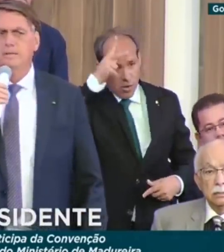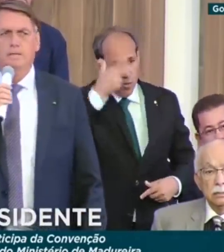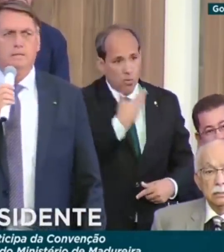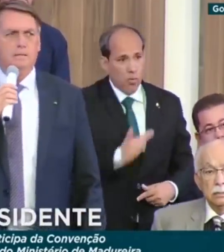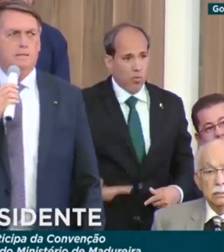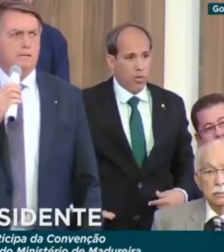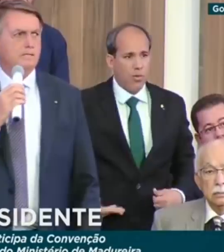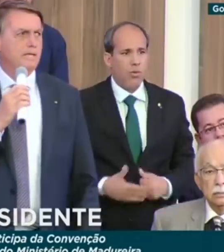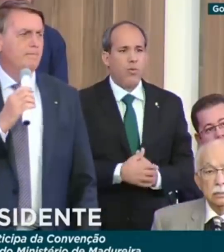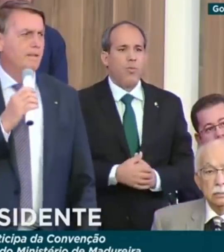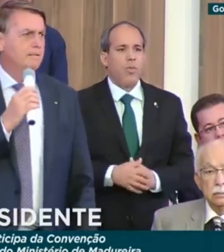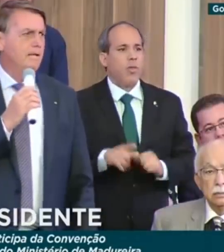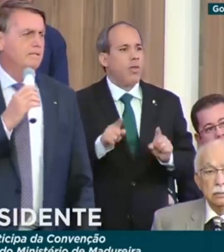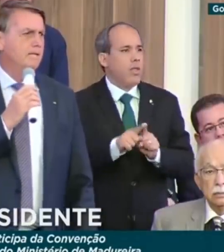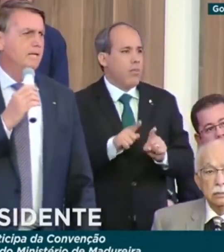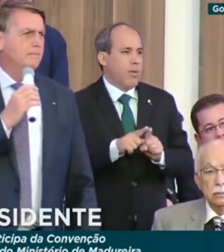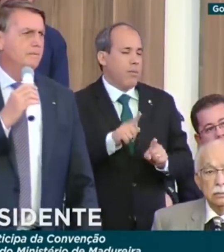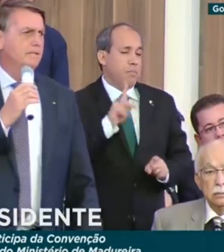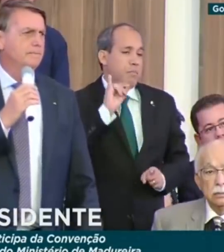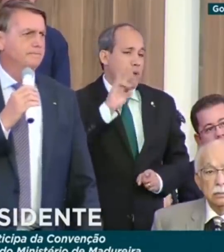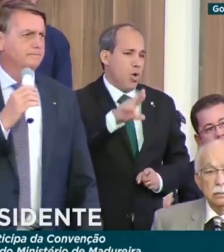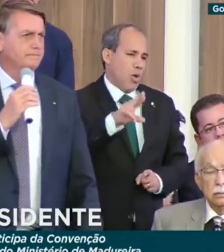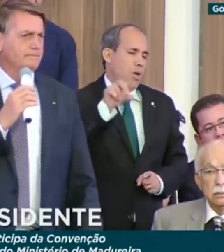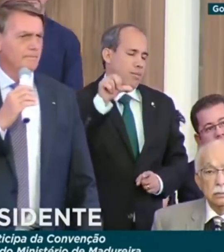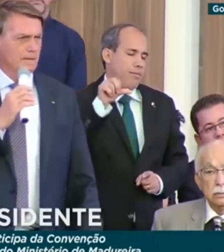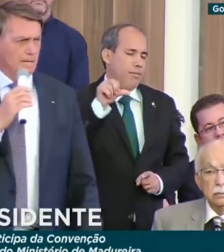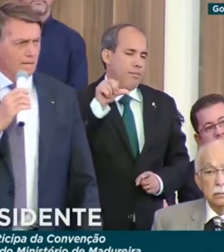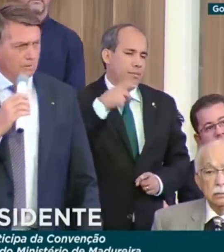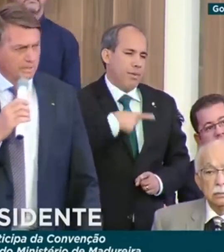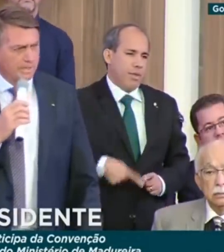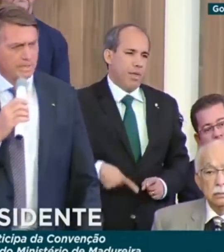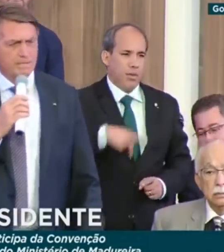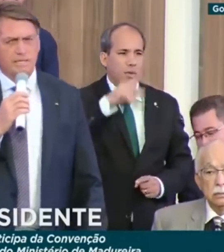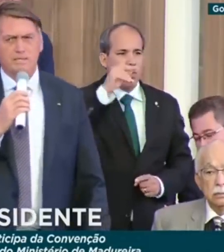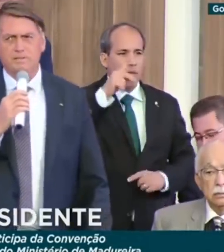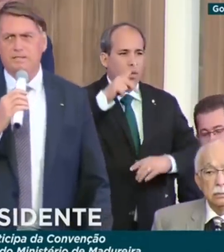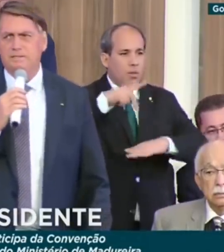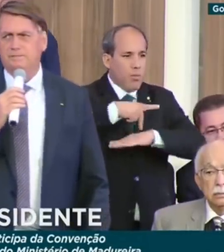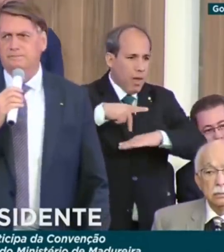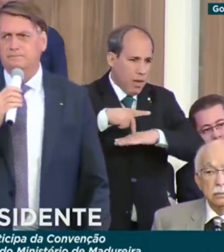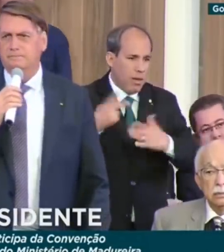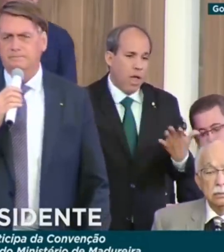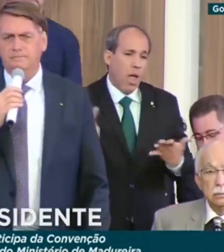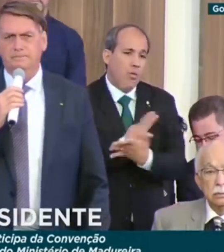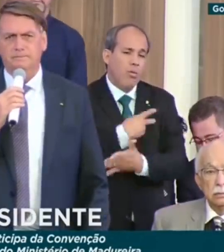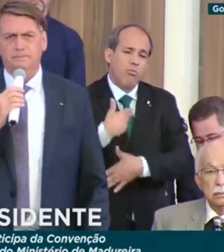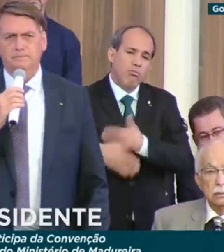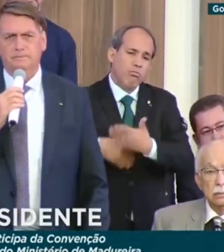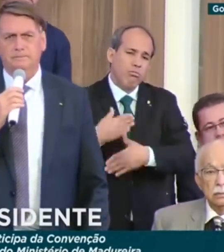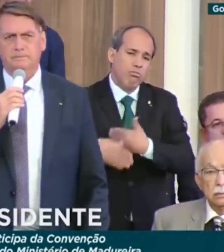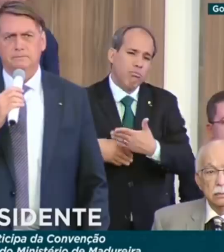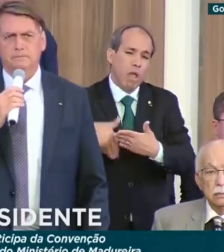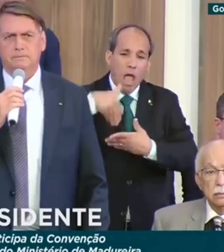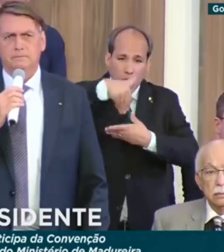governador, quem dirá presidente da República. Aconteceram as eleições,